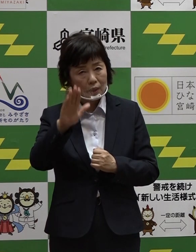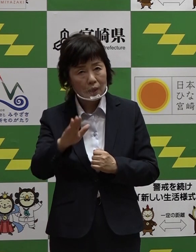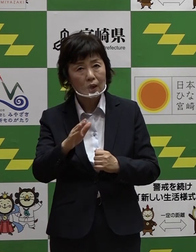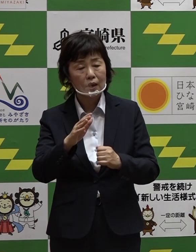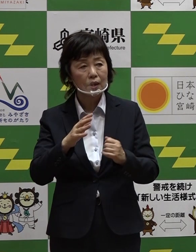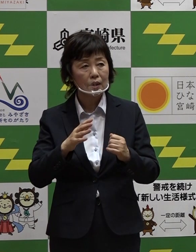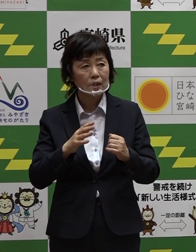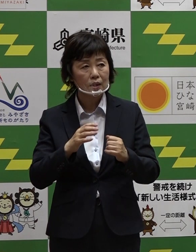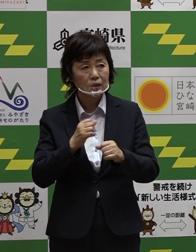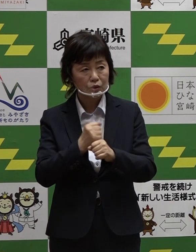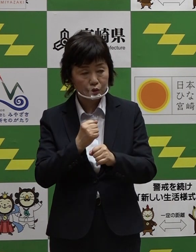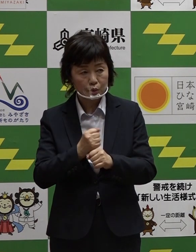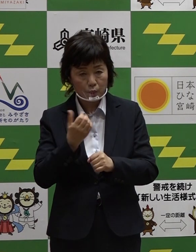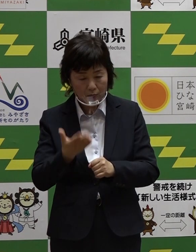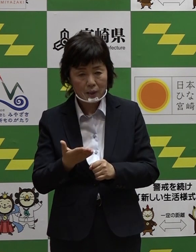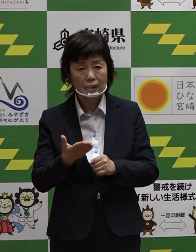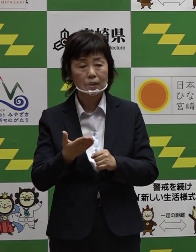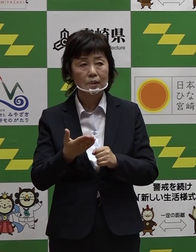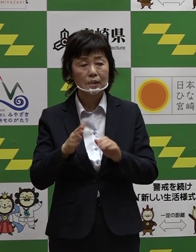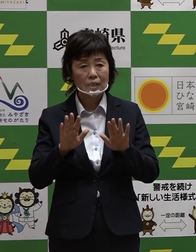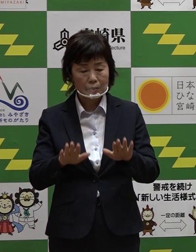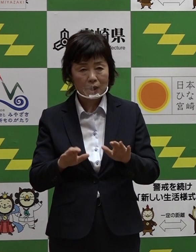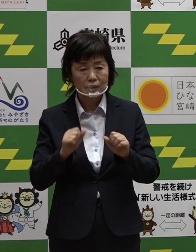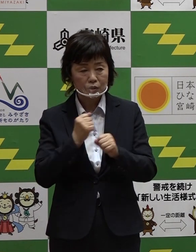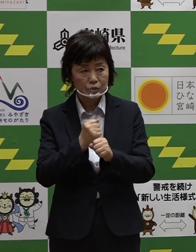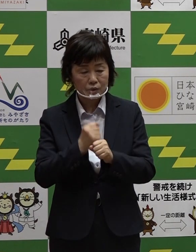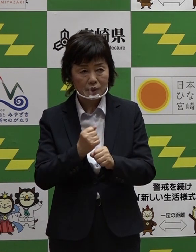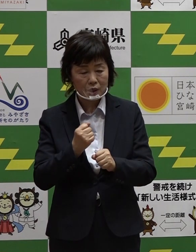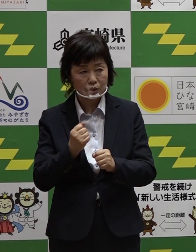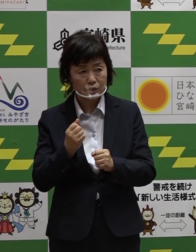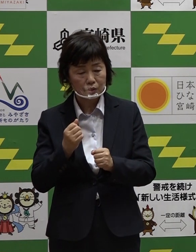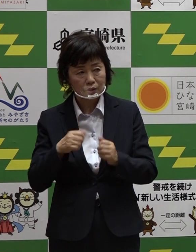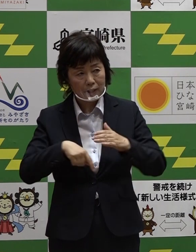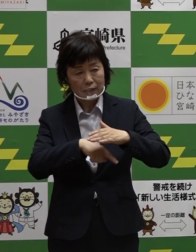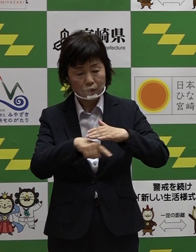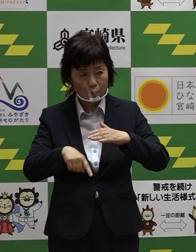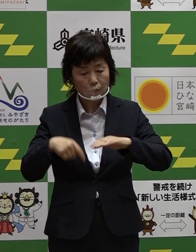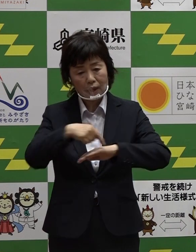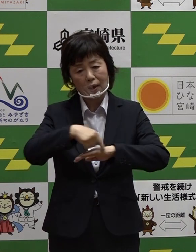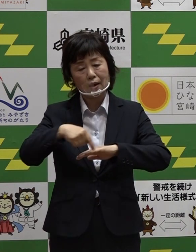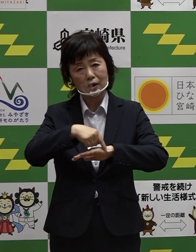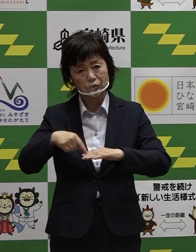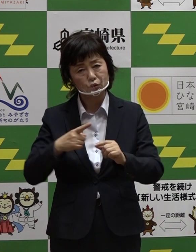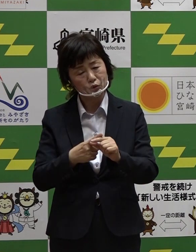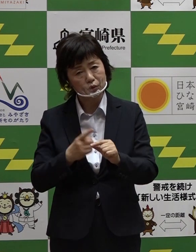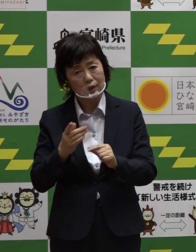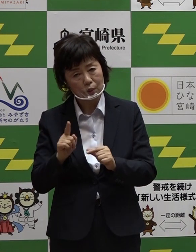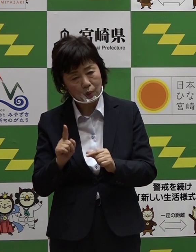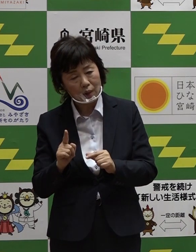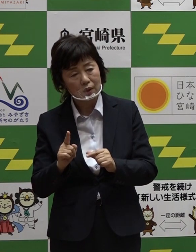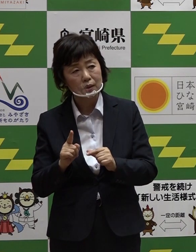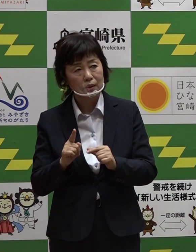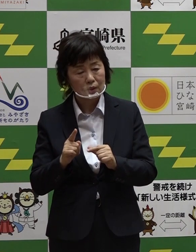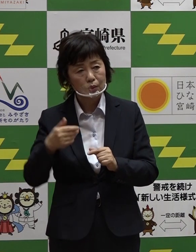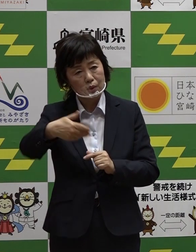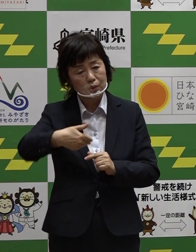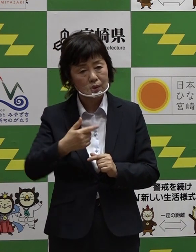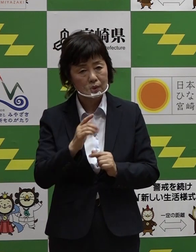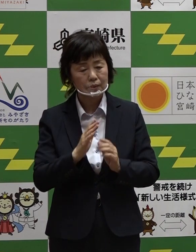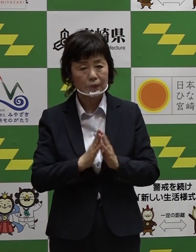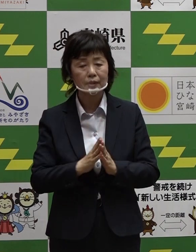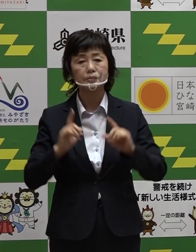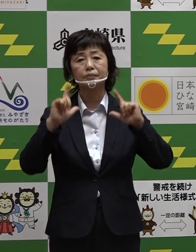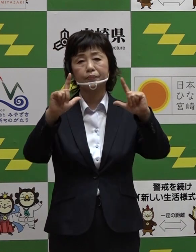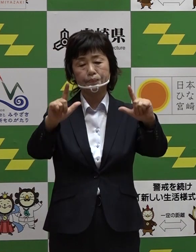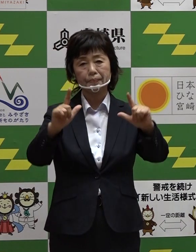ること、もしくはもうすでに参加していて今打っていること、どう要するに発信を呼び込んでいくのかというところはいかがでしょうか。